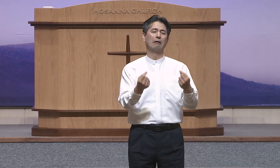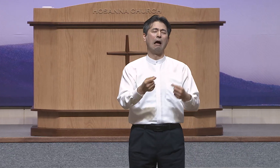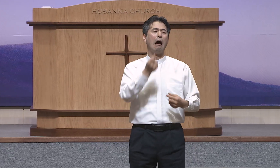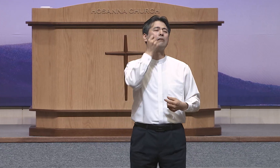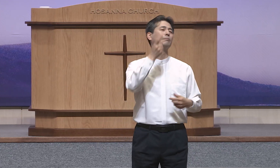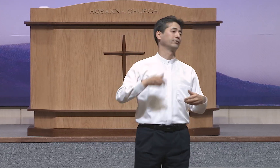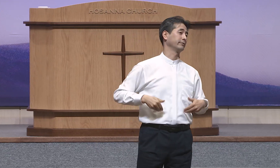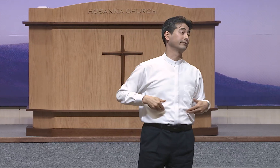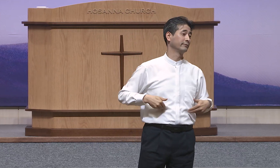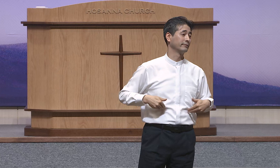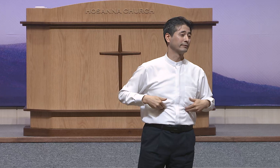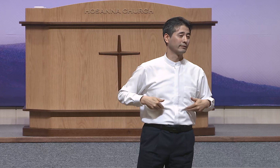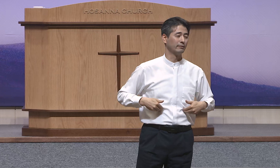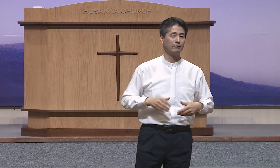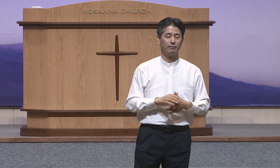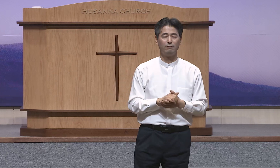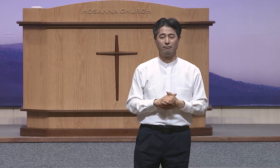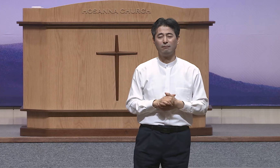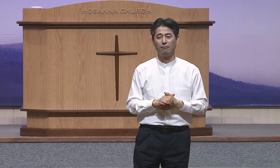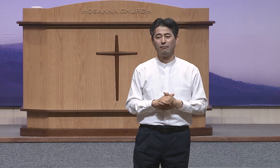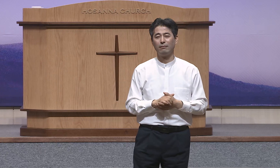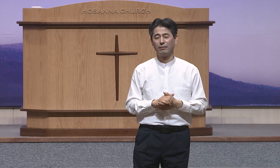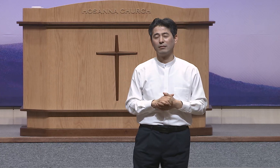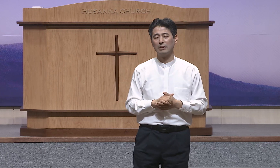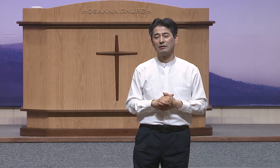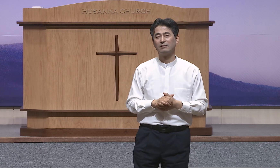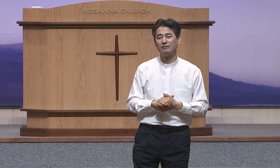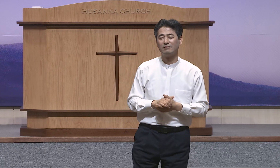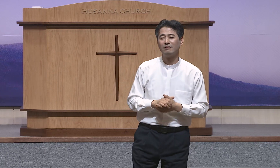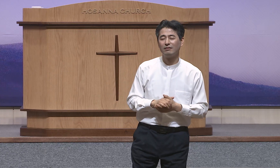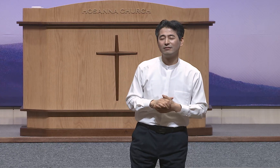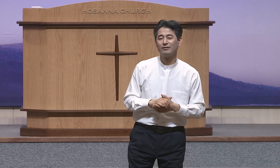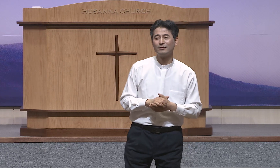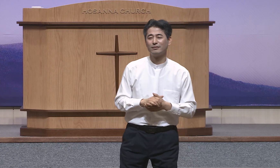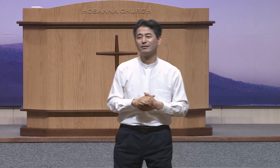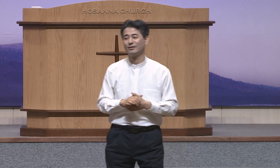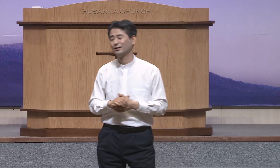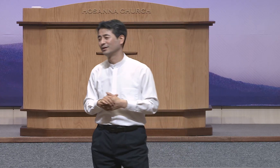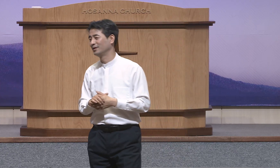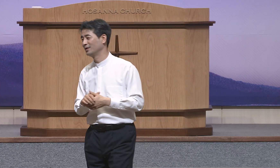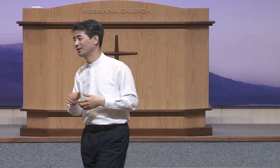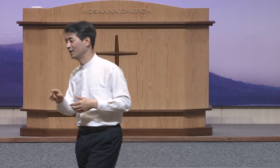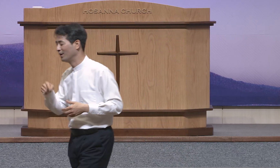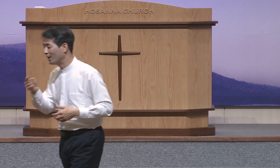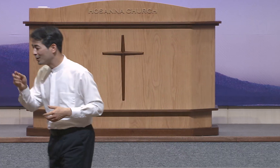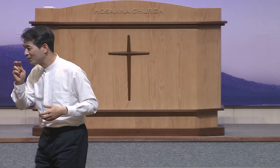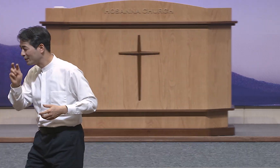제가 그렇게 찬양을 위해서 그 한 달 정도의 시간은 필요한 것 같고요.